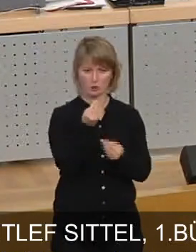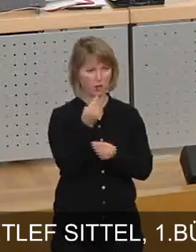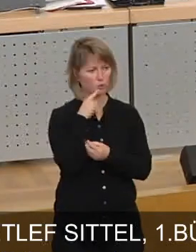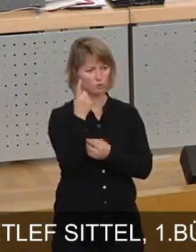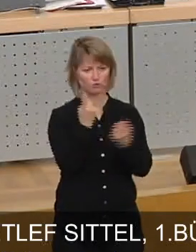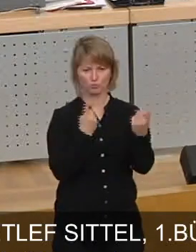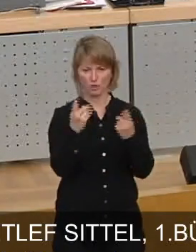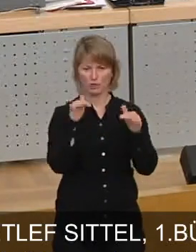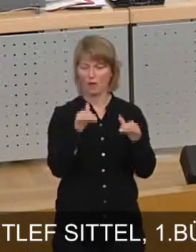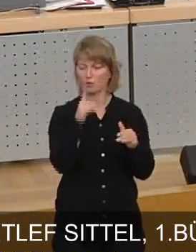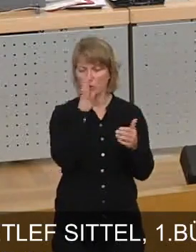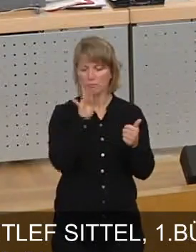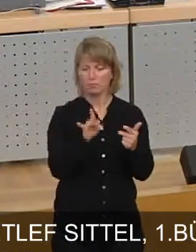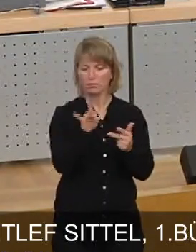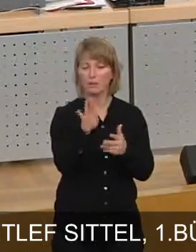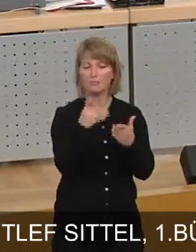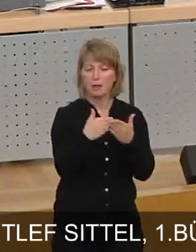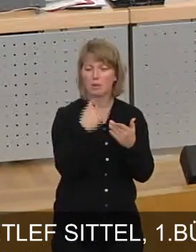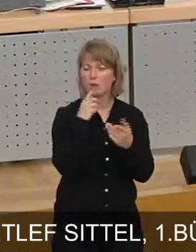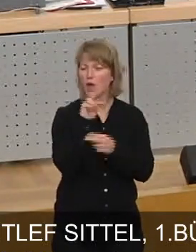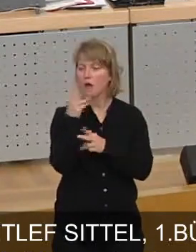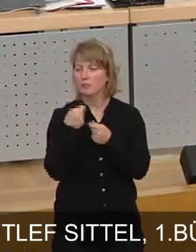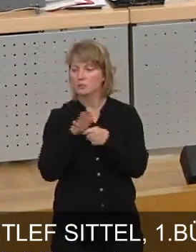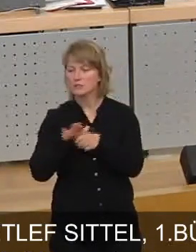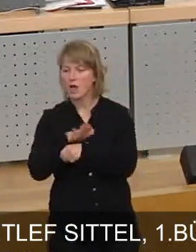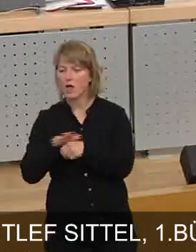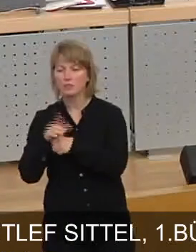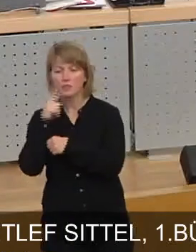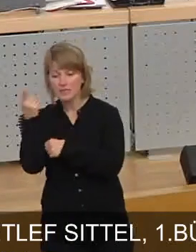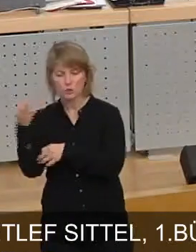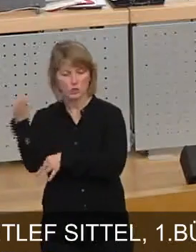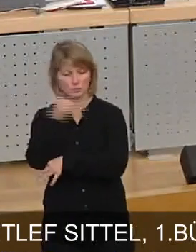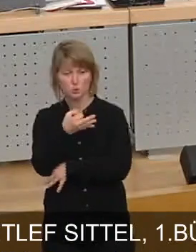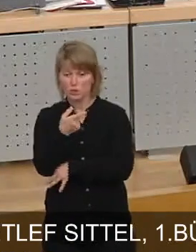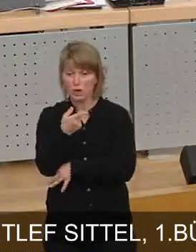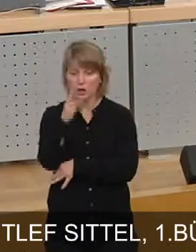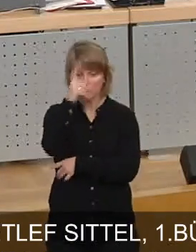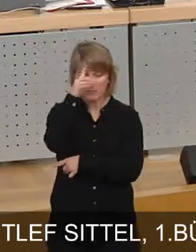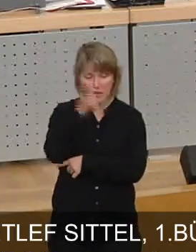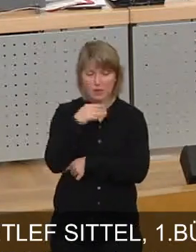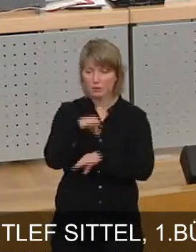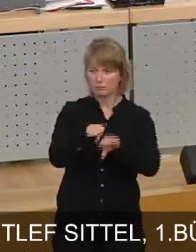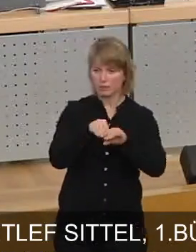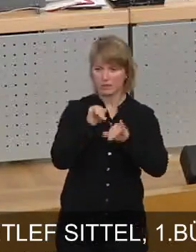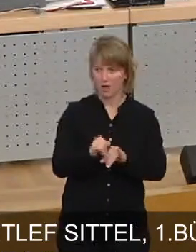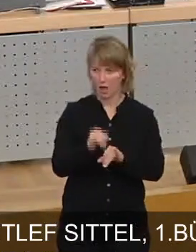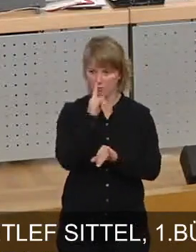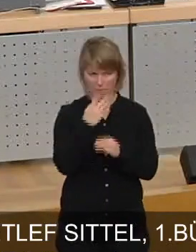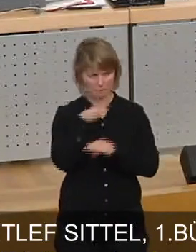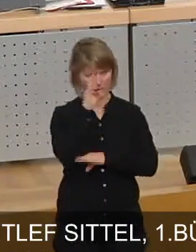ab und zu vor, dass aus einem anderen Bundesland jemand umzieht, der in Polizeidienst übernommen wird. Aber ansonsten ist das so, dass zu einem sehr hohen